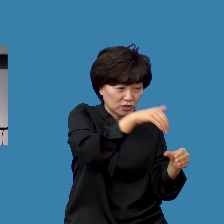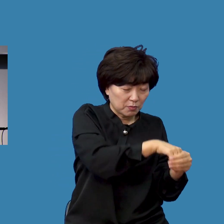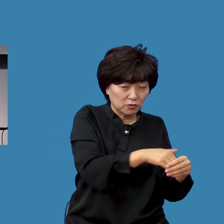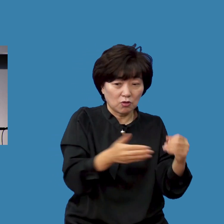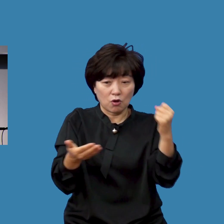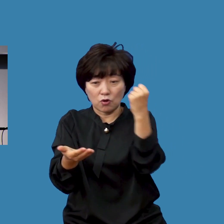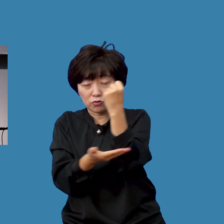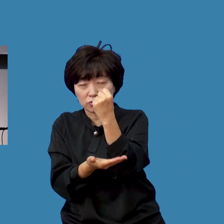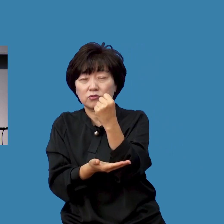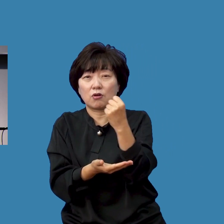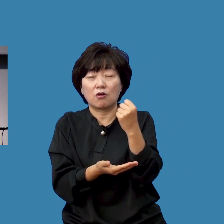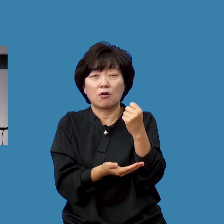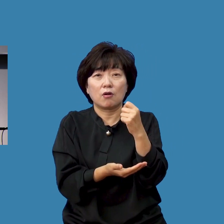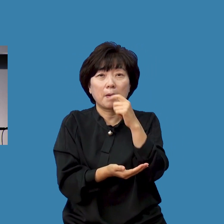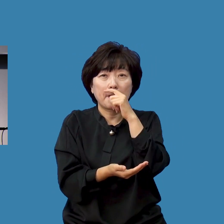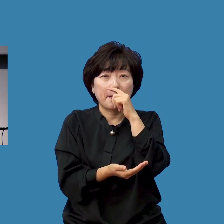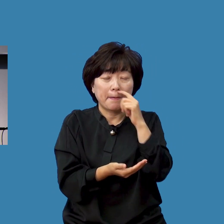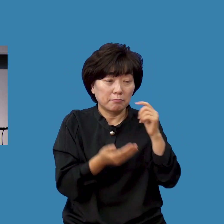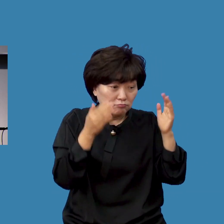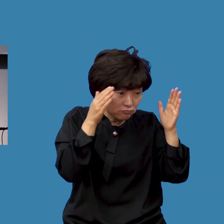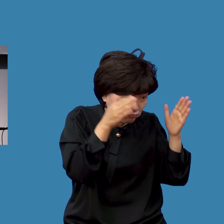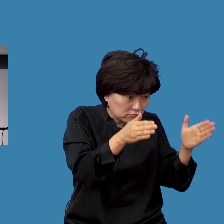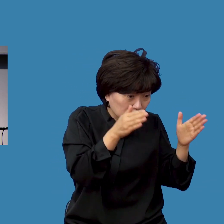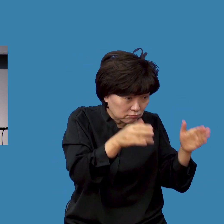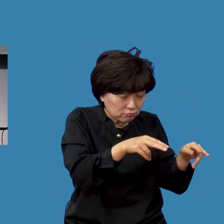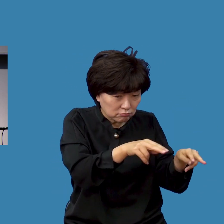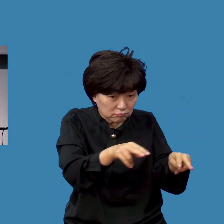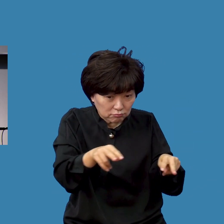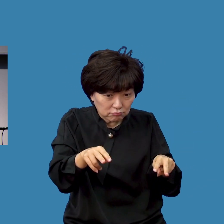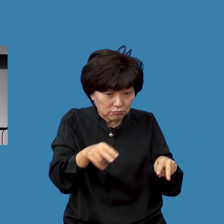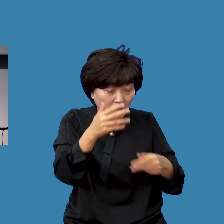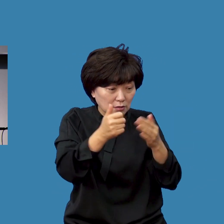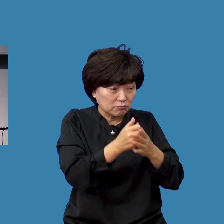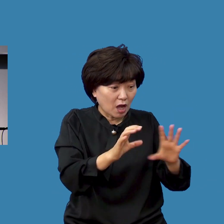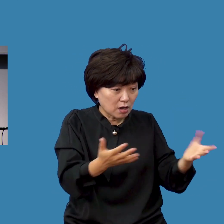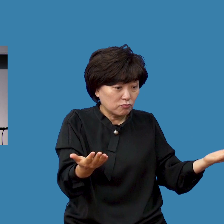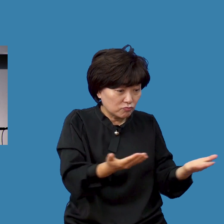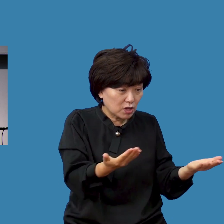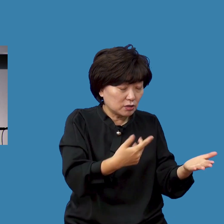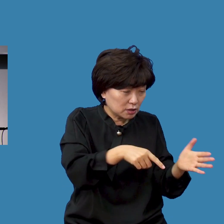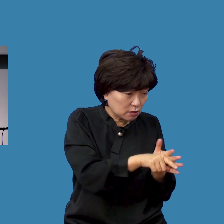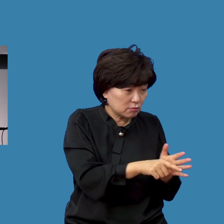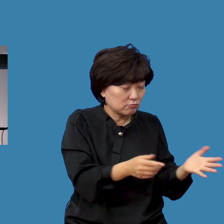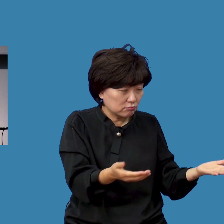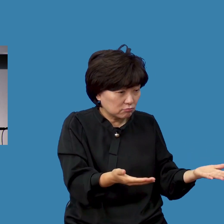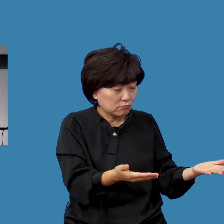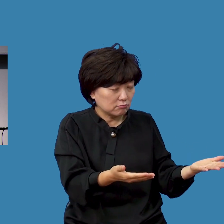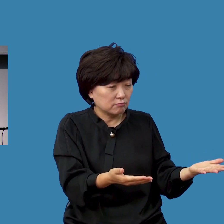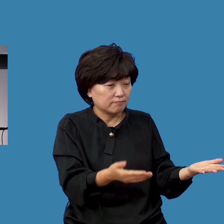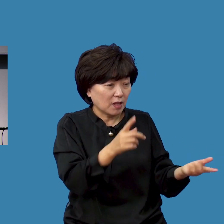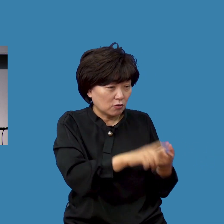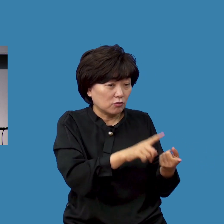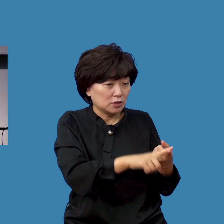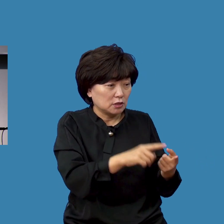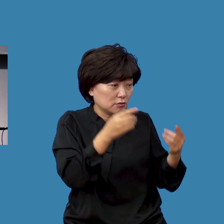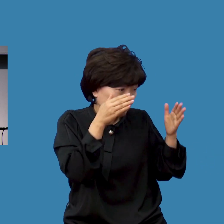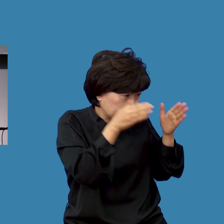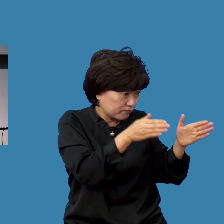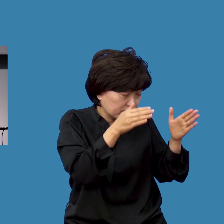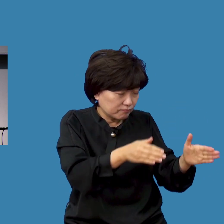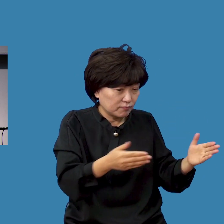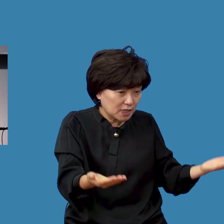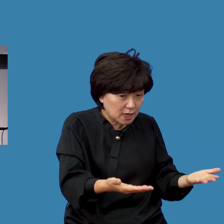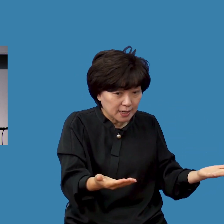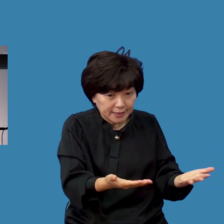거뒀어, 심었어, 거뒀어. 오케이, 뭐 좋은 일일 수 있어요. 또 하나님의 나라를 위해서 하는 일일 수 있어요. 이제 당연히